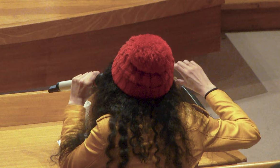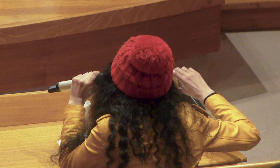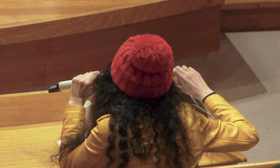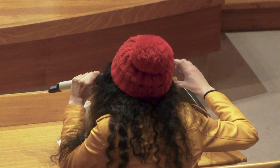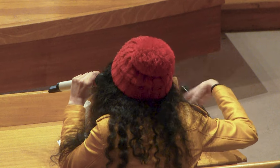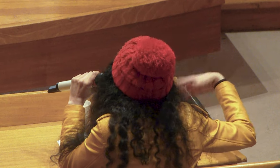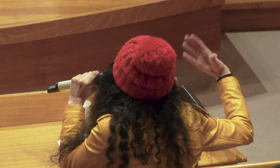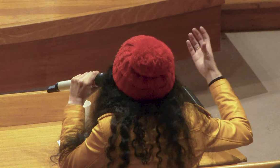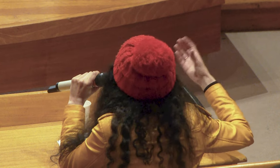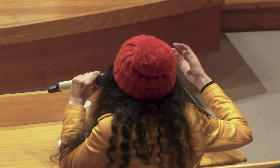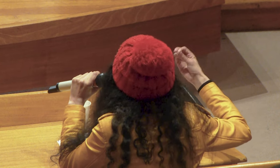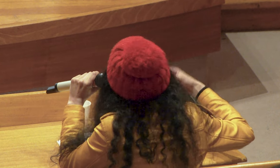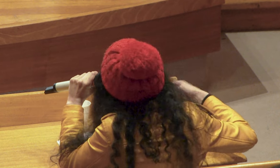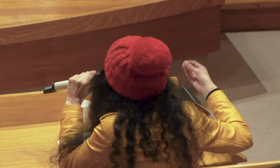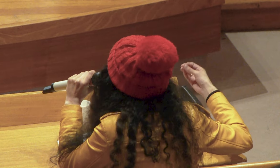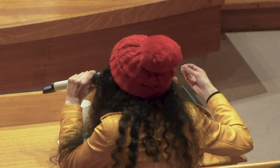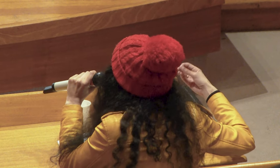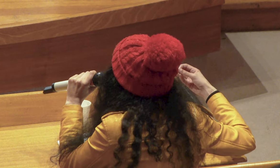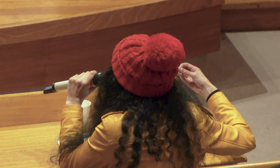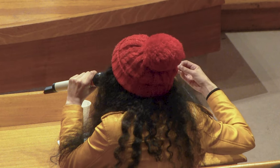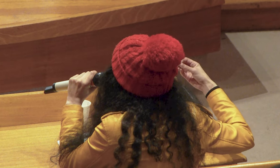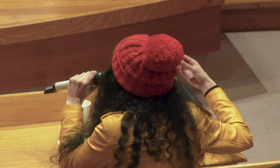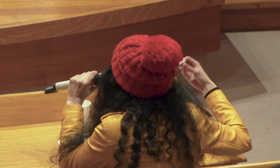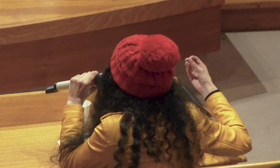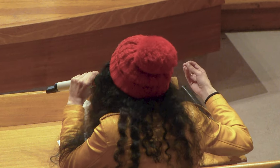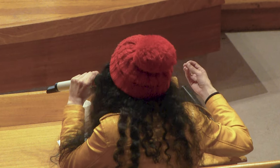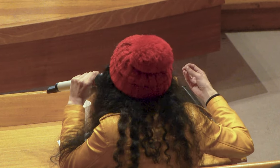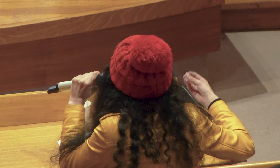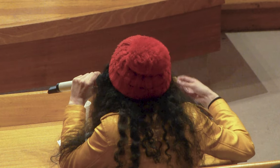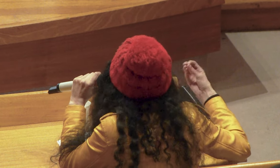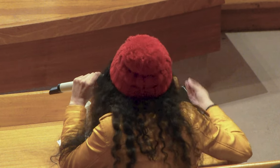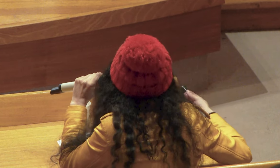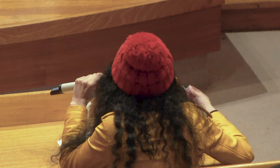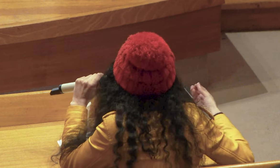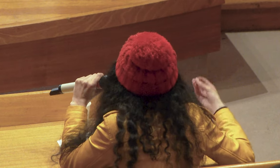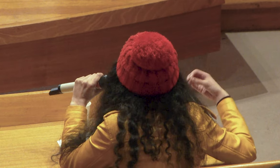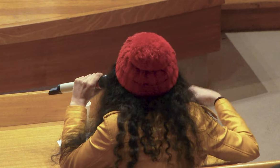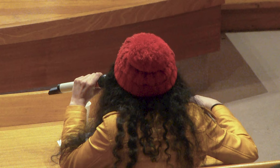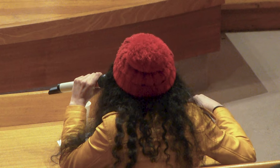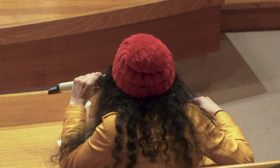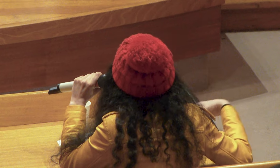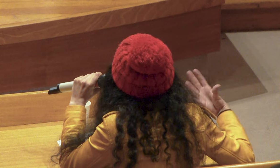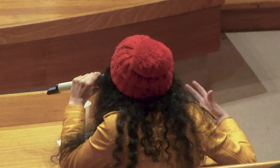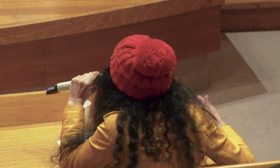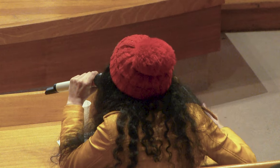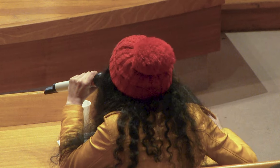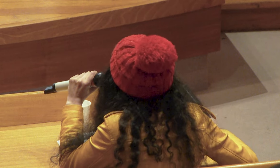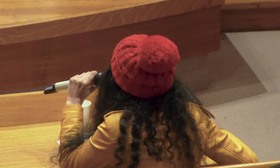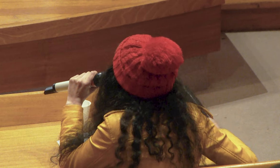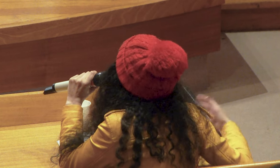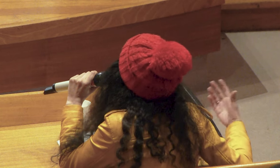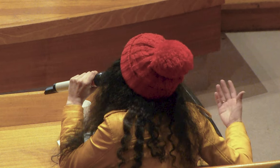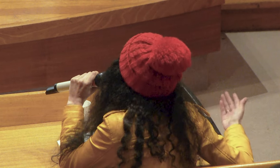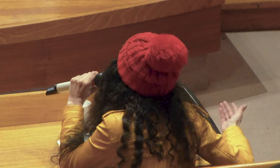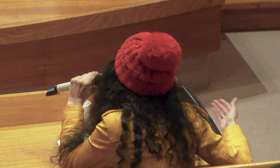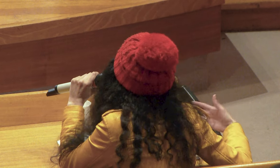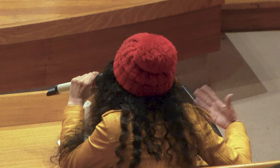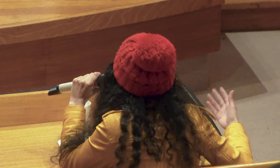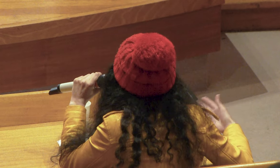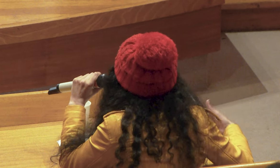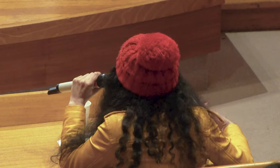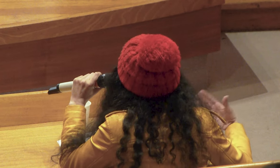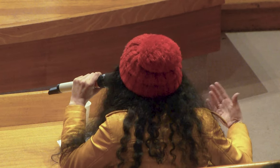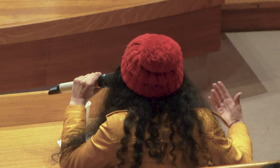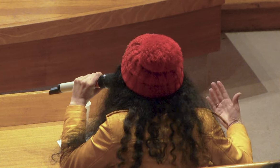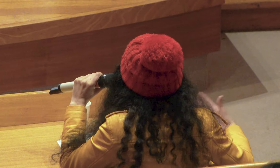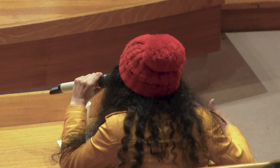des dossiers pour leur suggérer des idées, des outils pour rendre leur cours plus accessible. Par exemple,